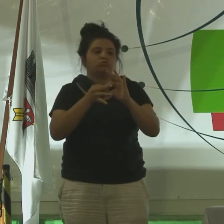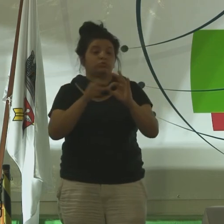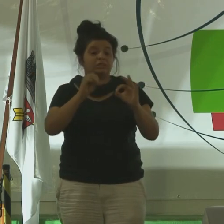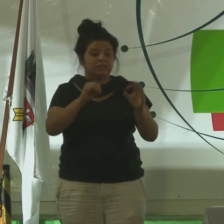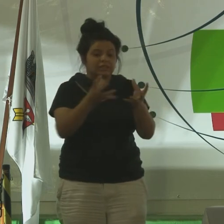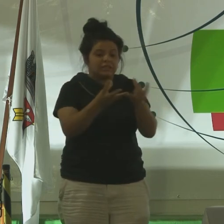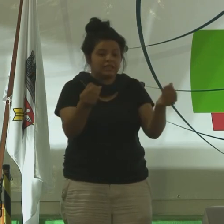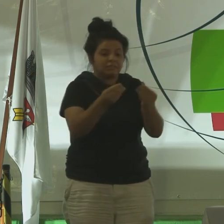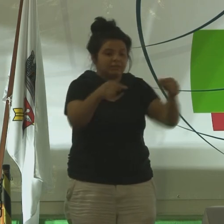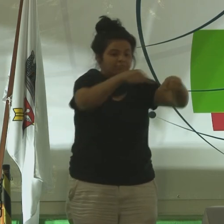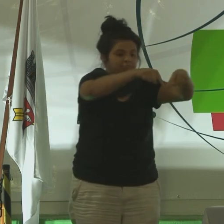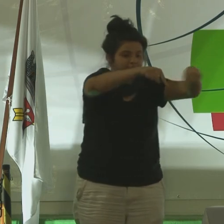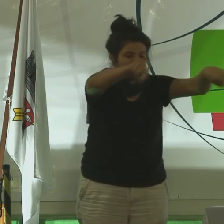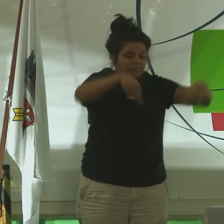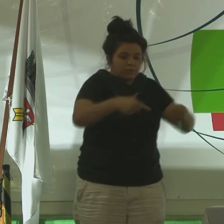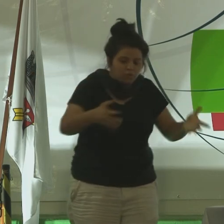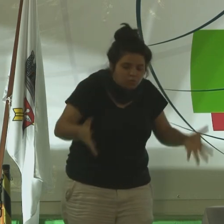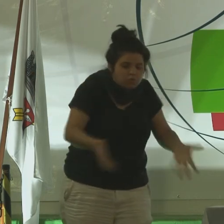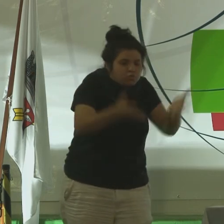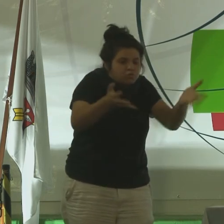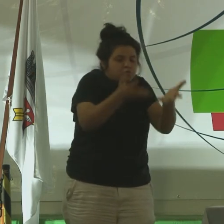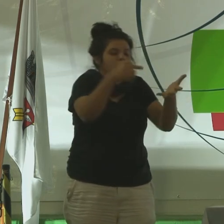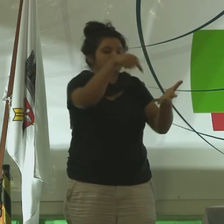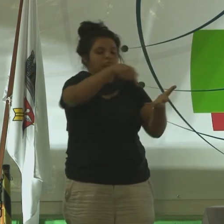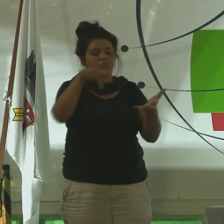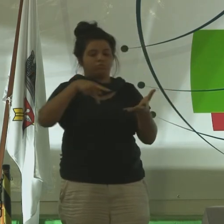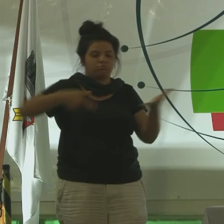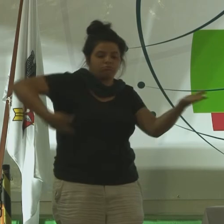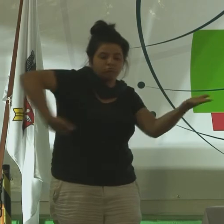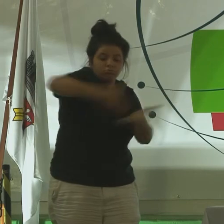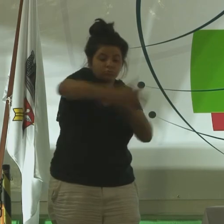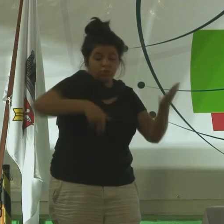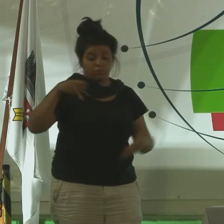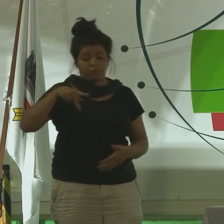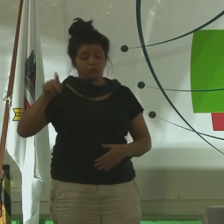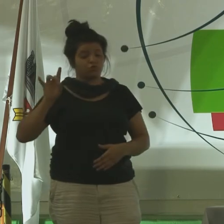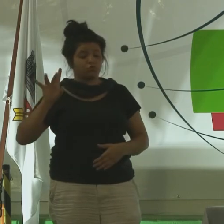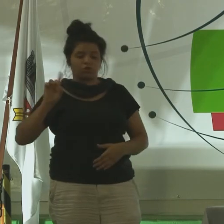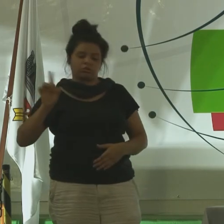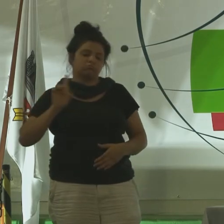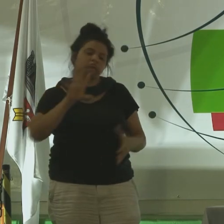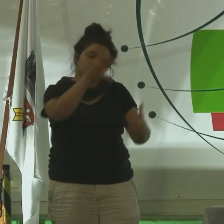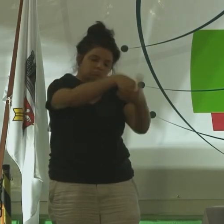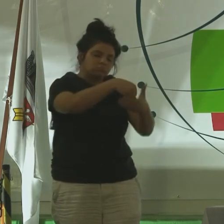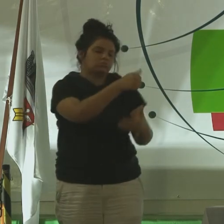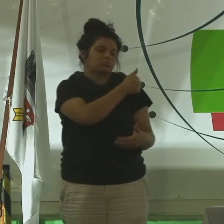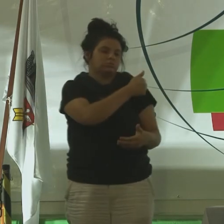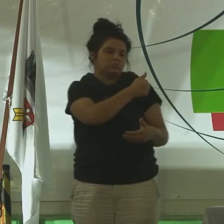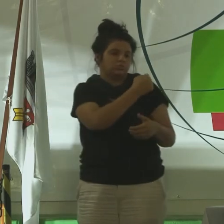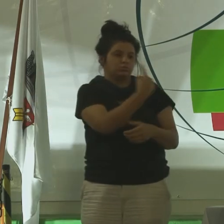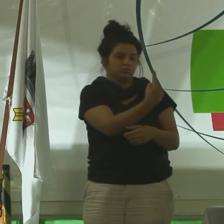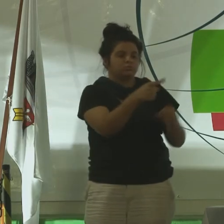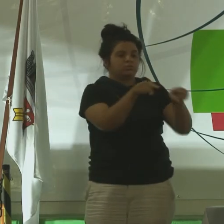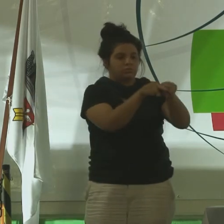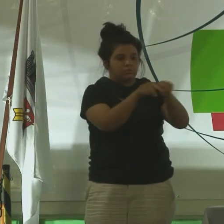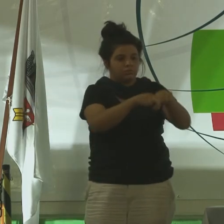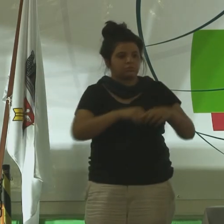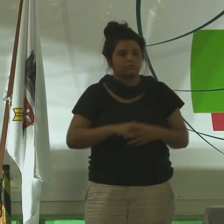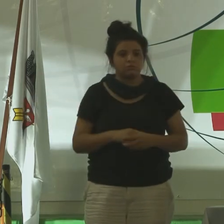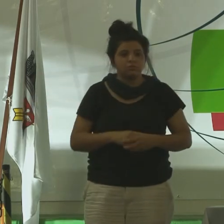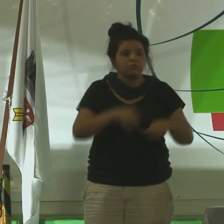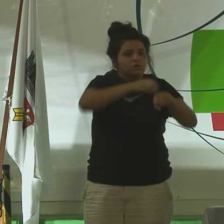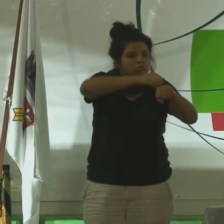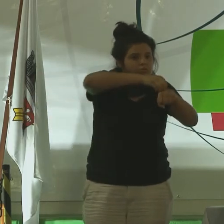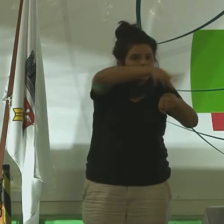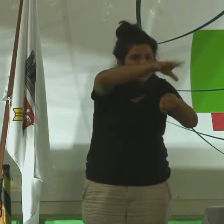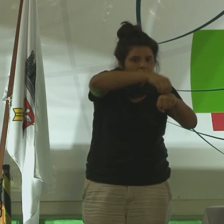potencializando um mediador que nem sempre um professor ou é um servidor. Sensibilizar e orientar os